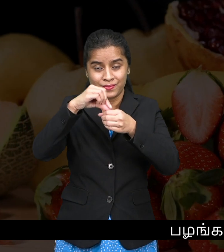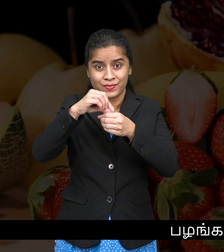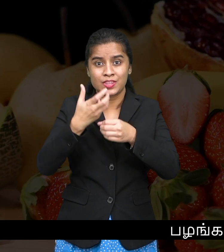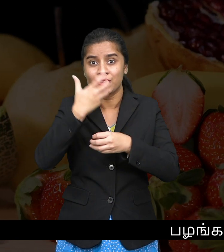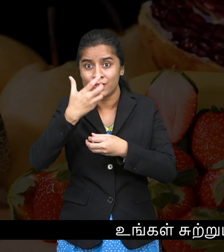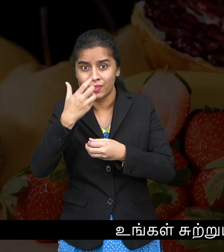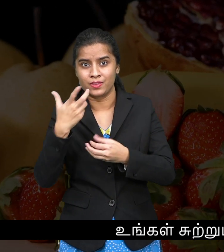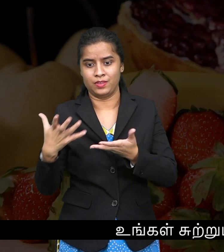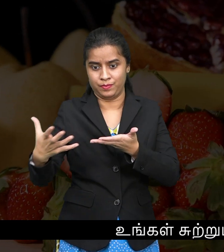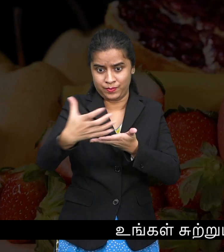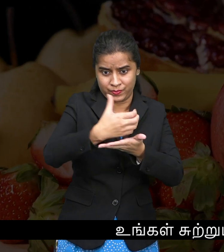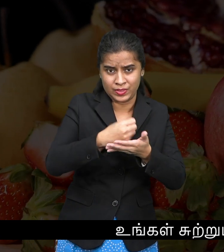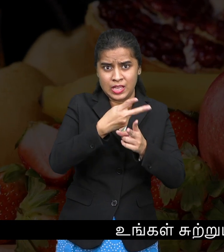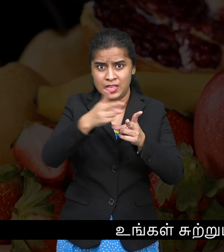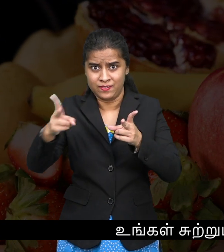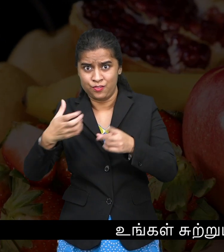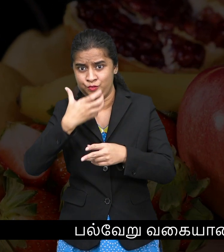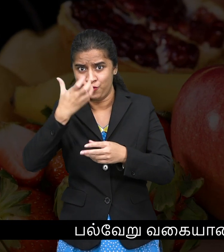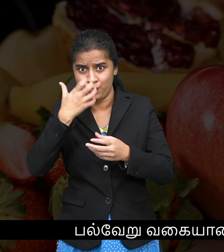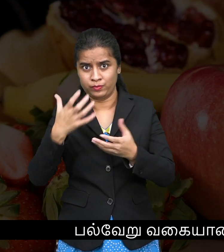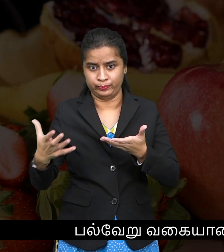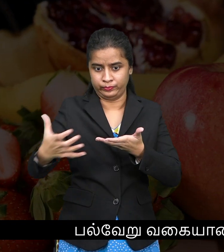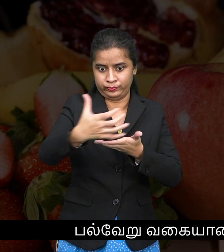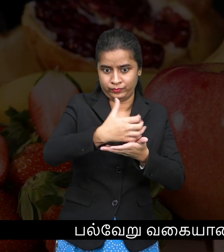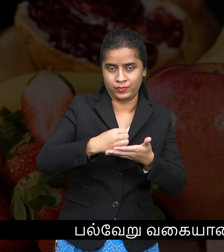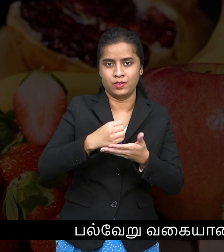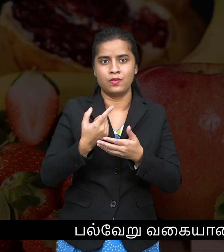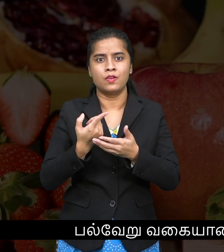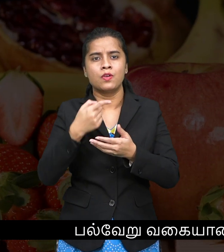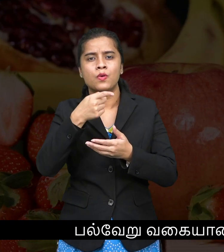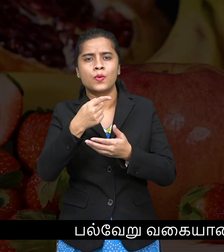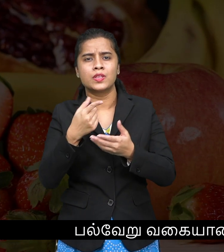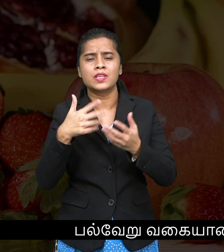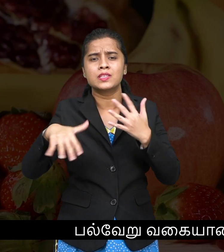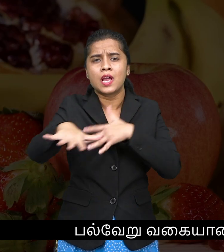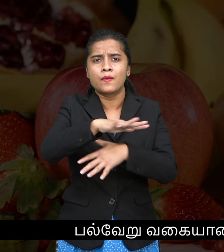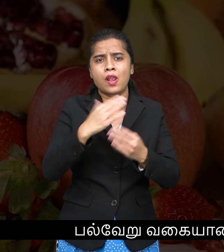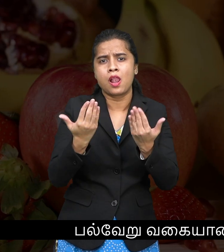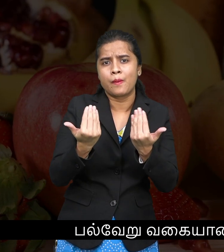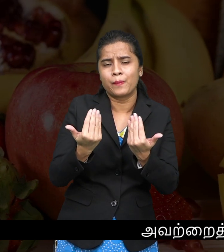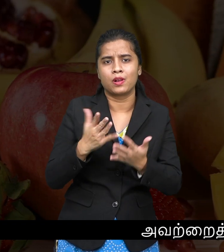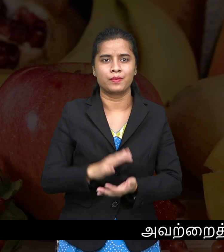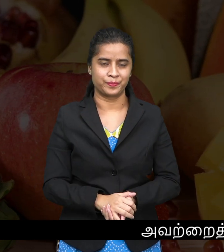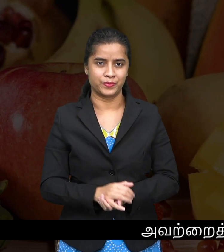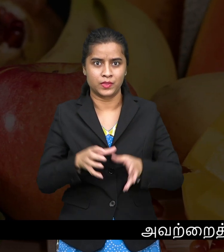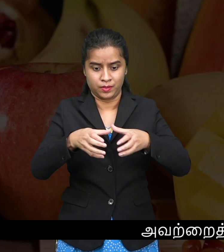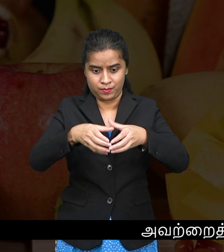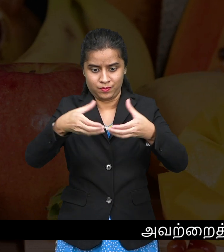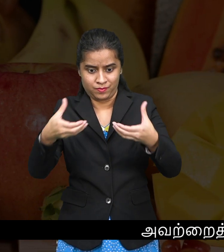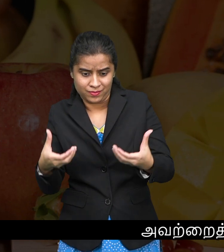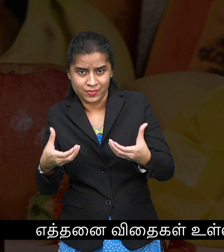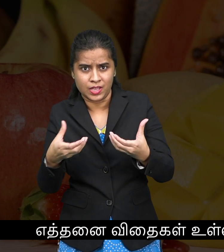பழங்களில் விதைகள். உங்கள் சுற்றுப்புறத்தில் கிடைக்கும் பல்வேறு வகையான பழங்களை சேகரிக்கவும். அவற்றை